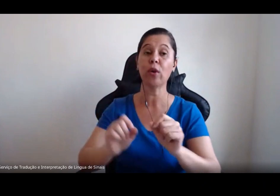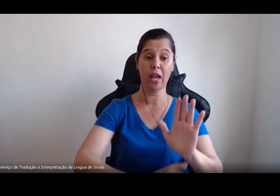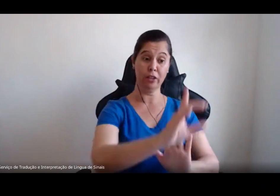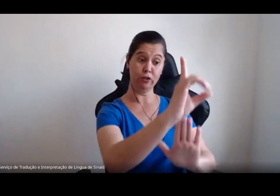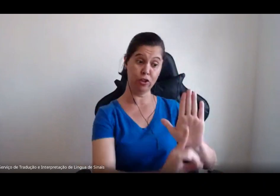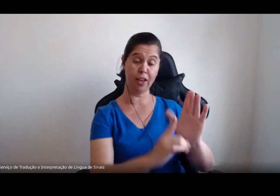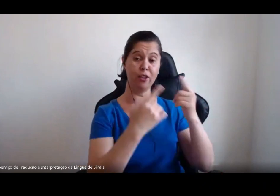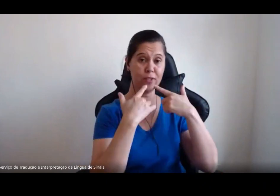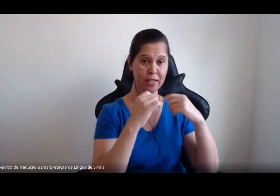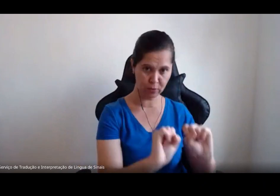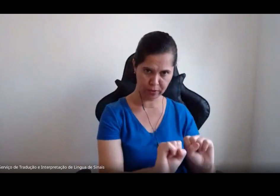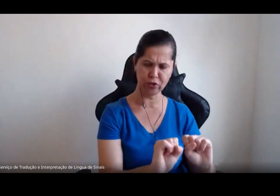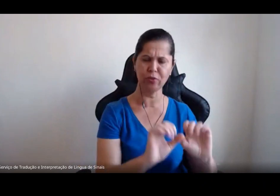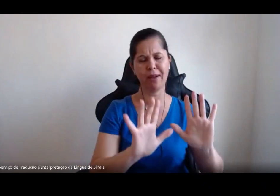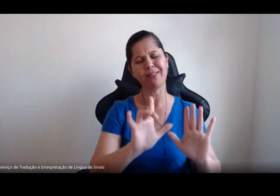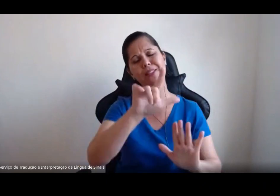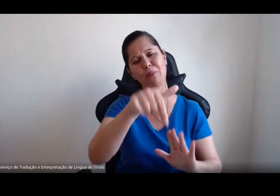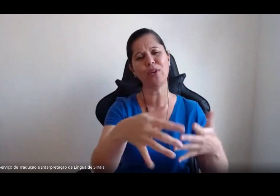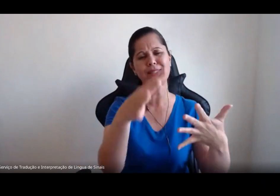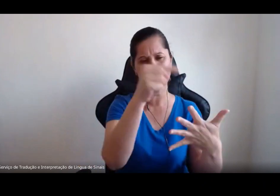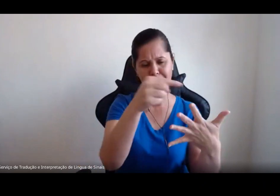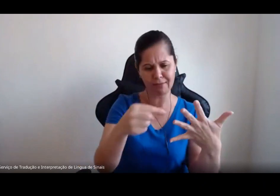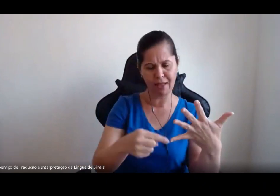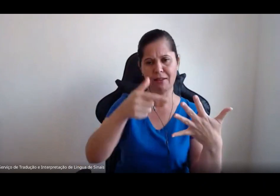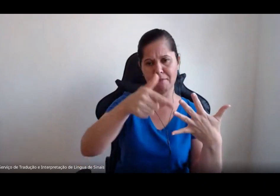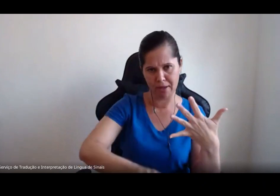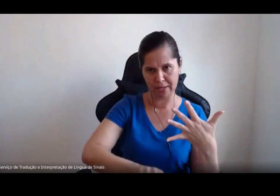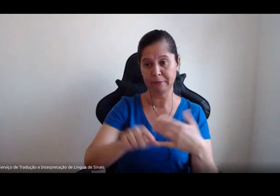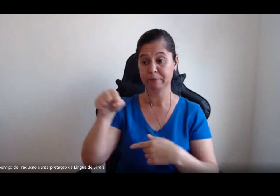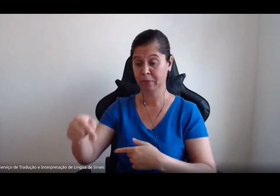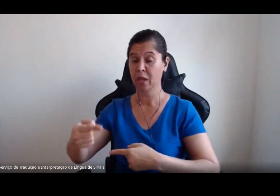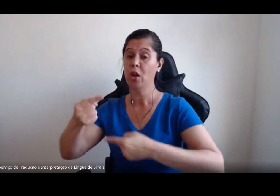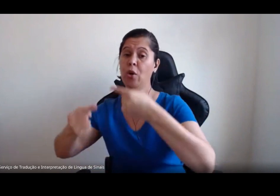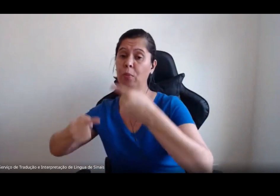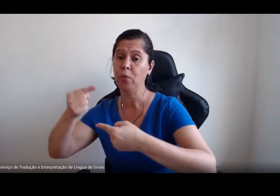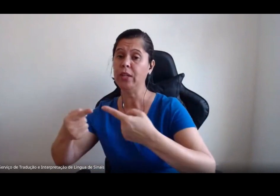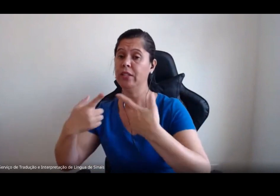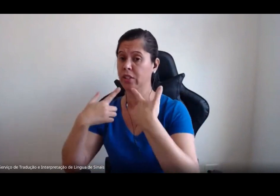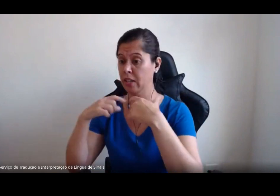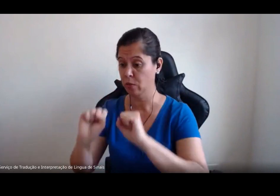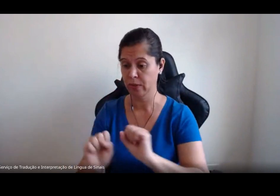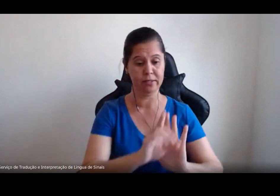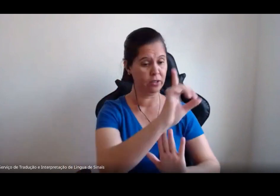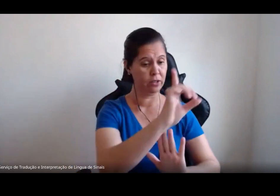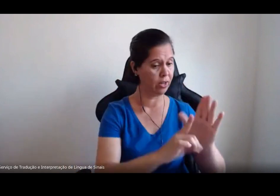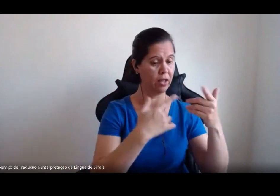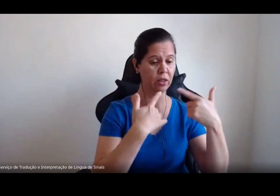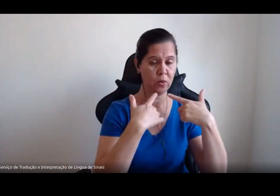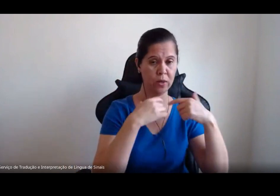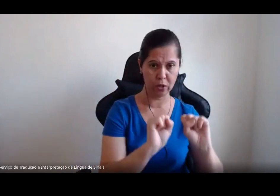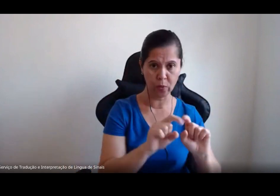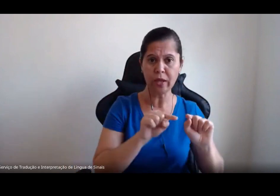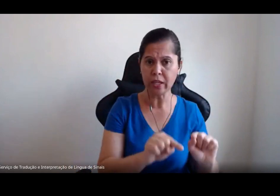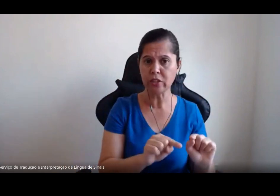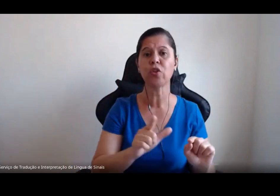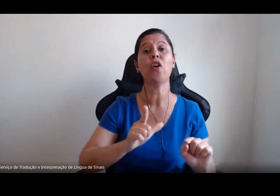linguísticos. Vou falar disso também mais para frente, né? E a esses dois elementos, a política linguística e aos direitos linguísticos, eu